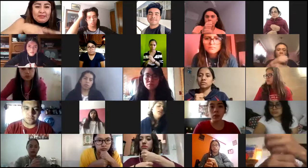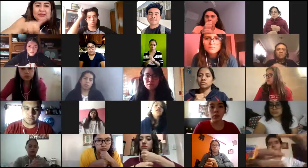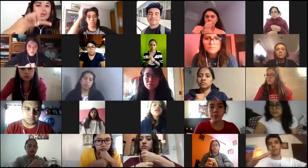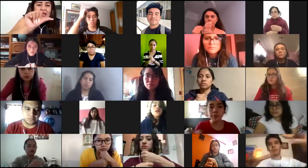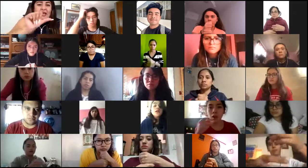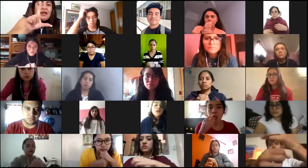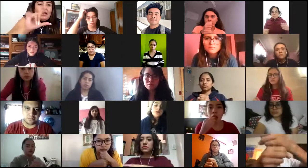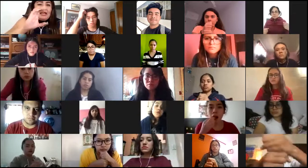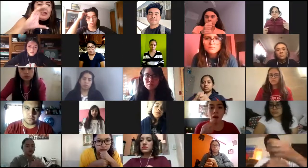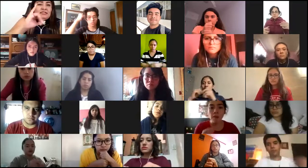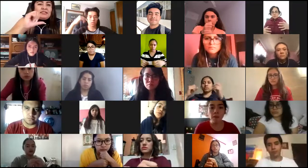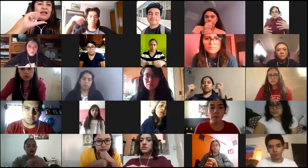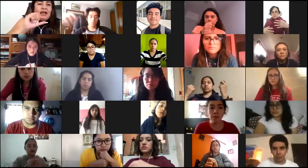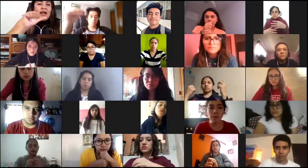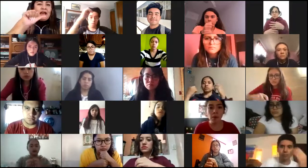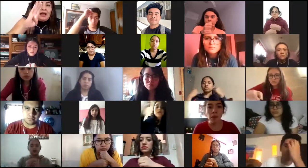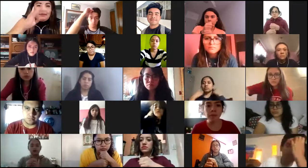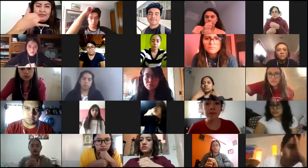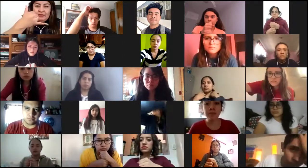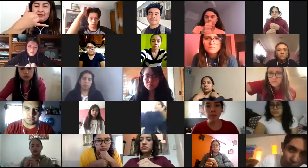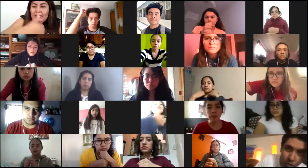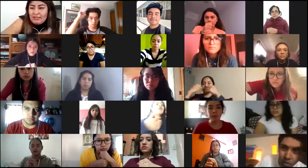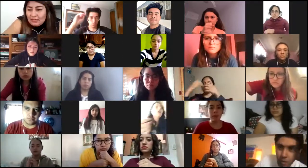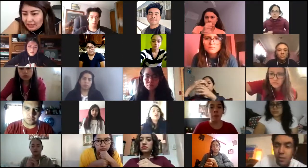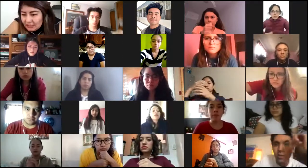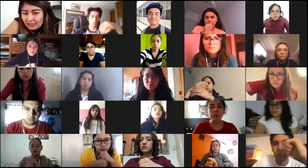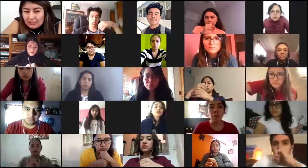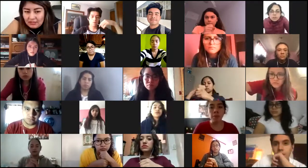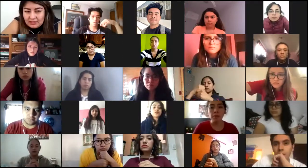Abby. Alicia Abby, ¿ok?